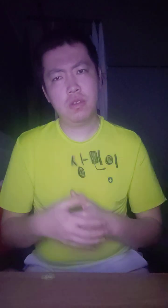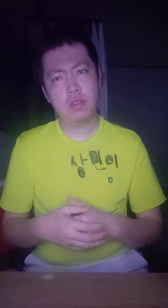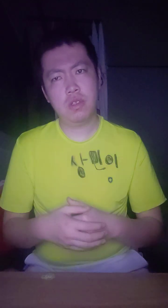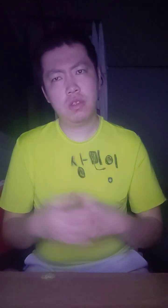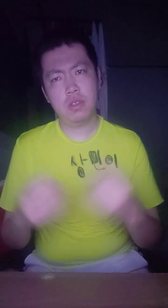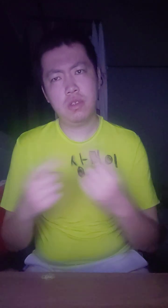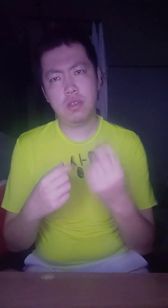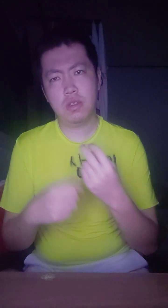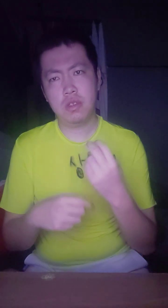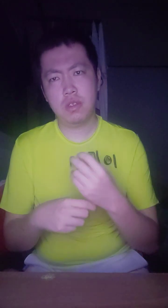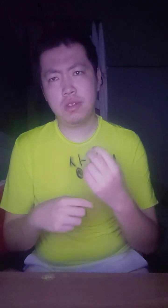한이 맺히고 가슴 아프다.